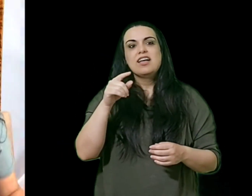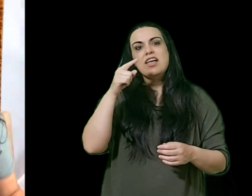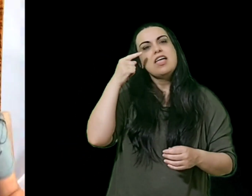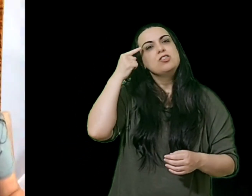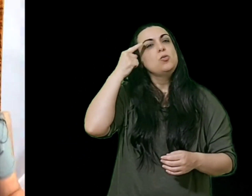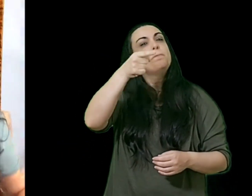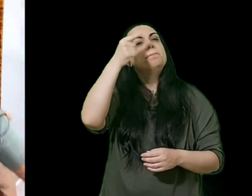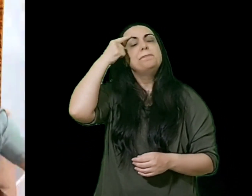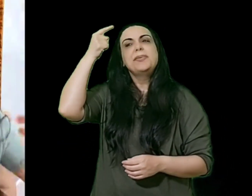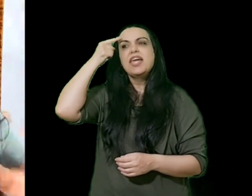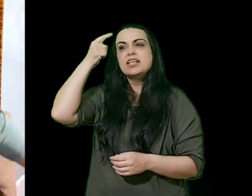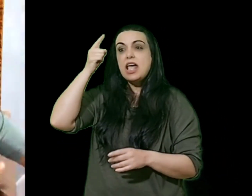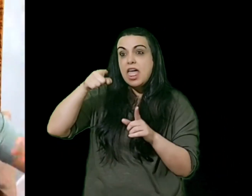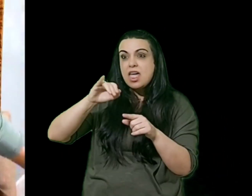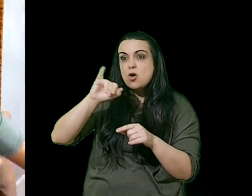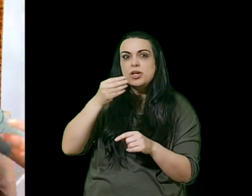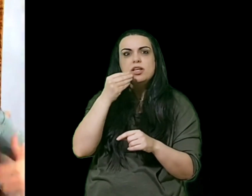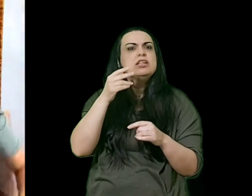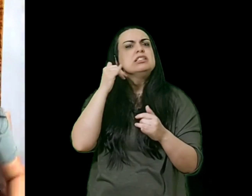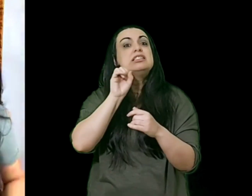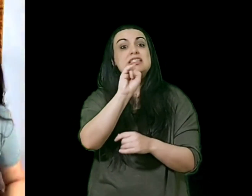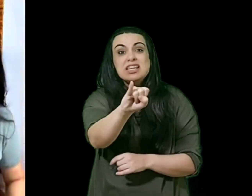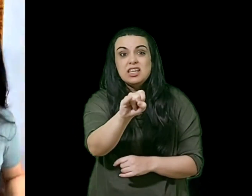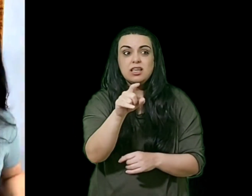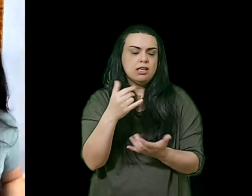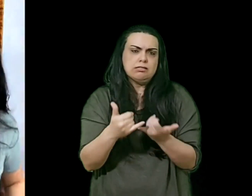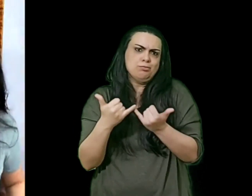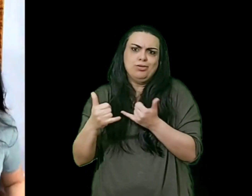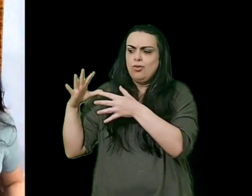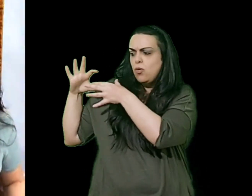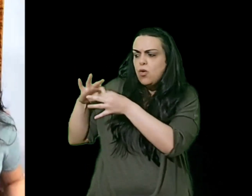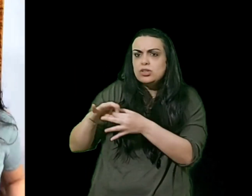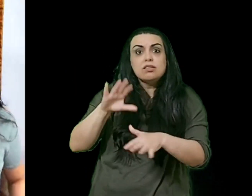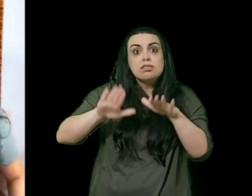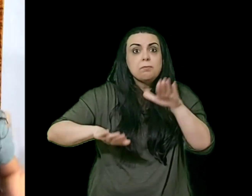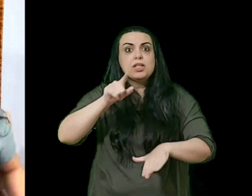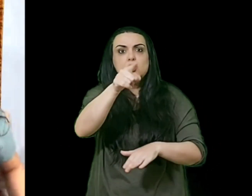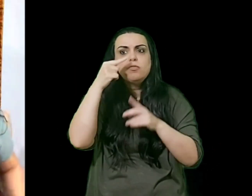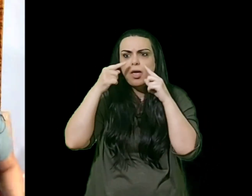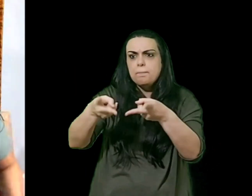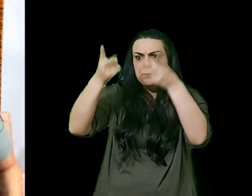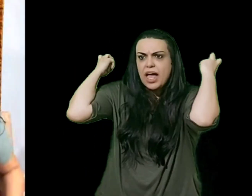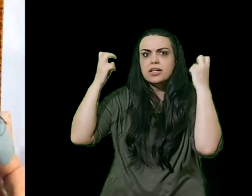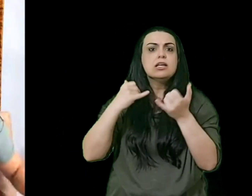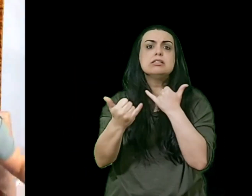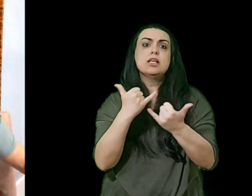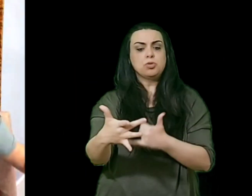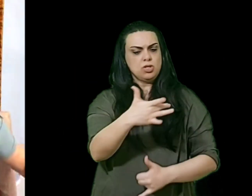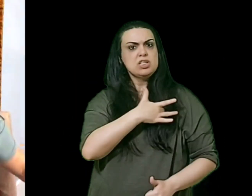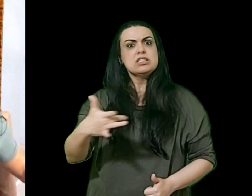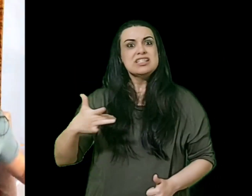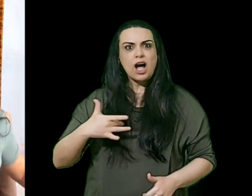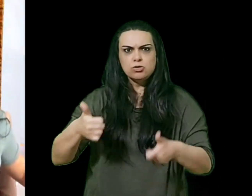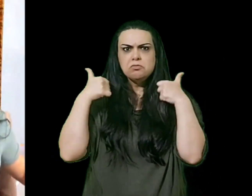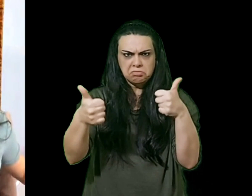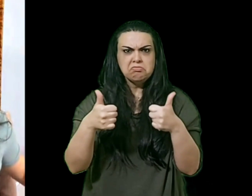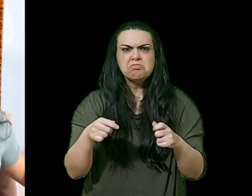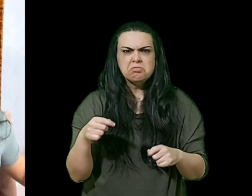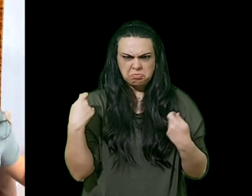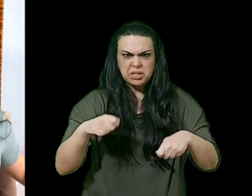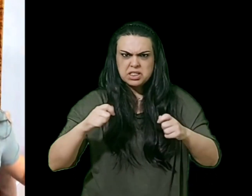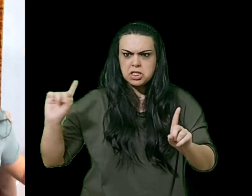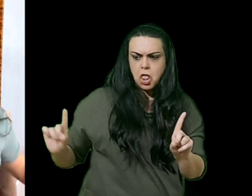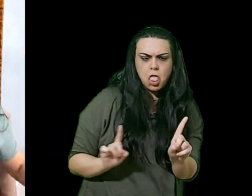como uma oportunidade alguém que não está vivendo uma circunstância que vê naquilo uma oportunidade. Alguém que tinha saúde corria atrás de Jesus, ficava no